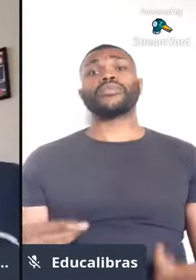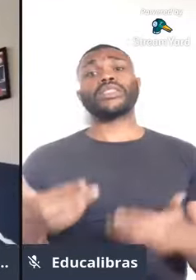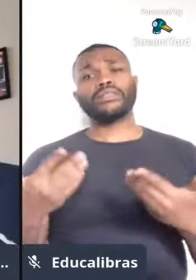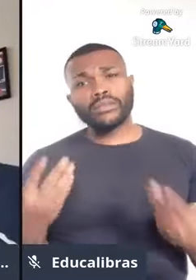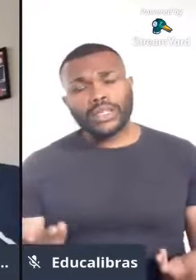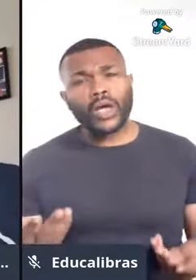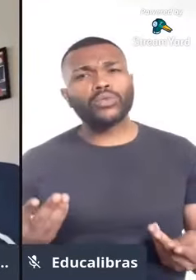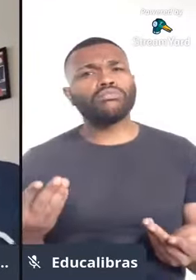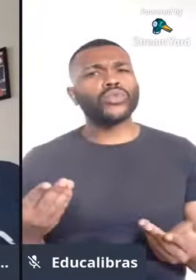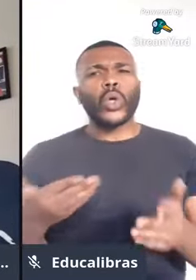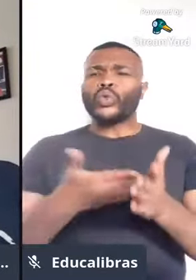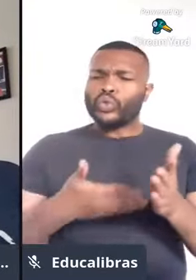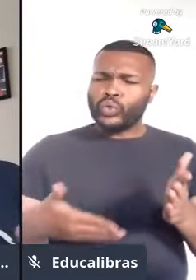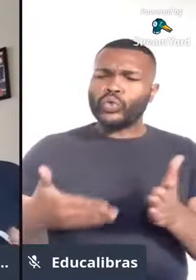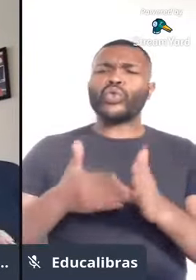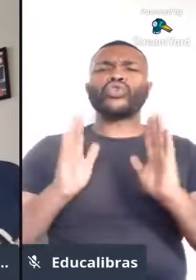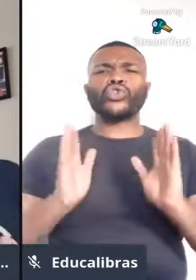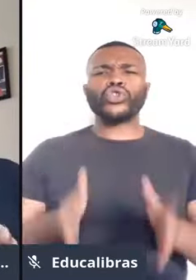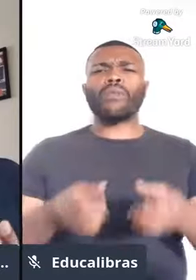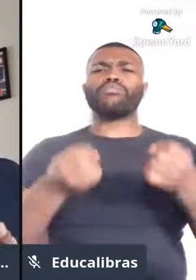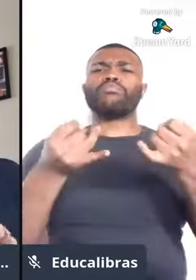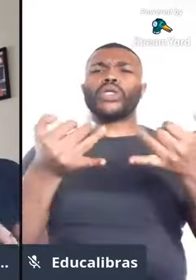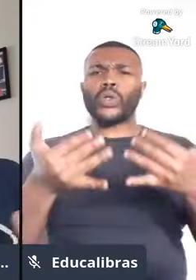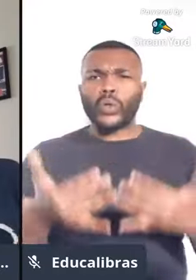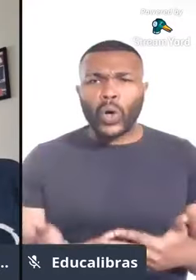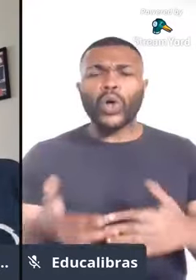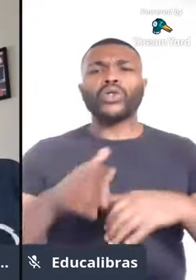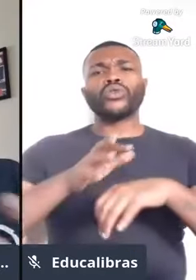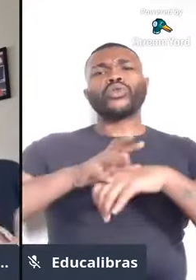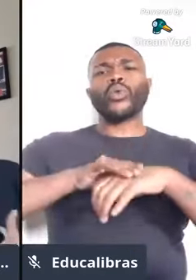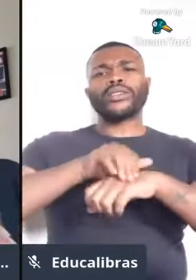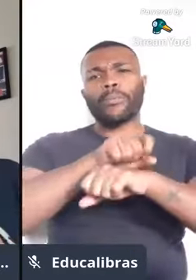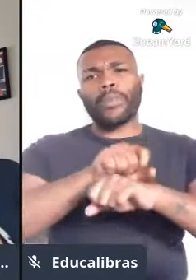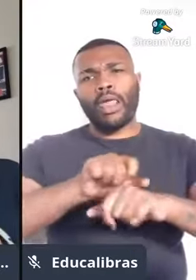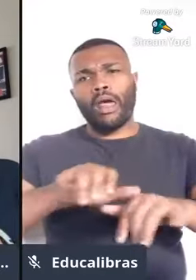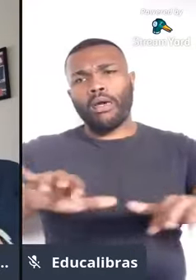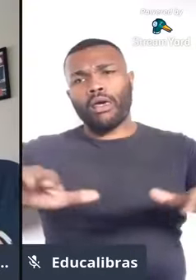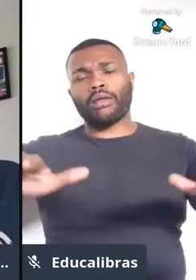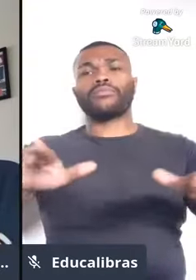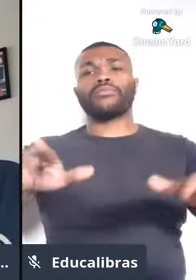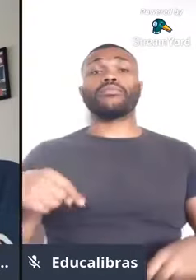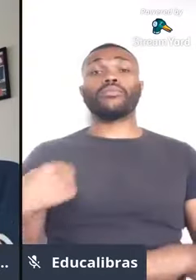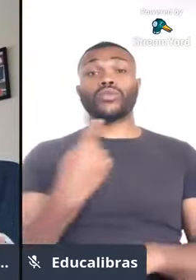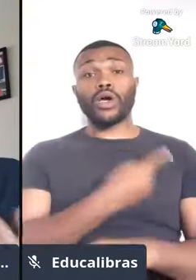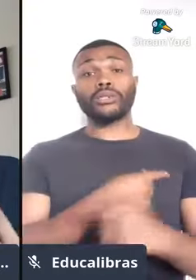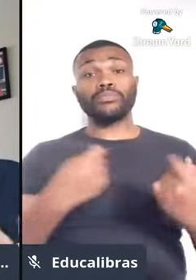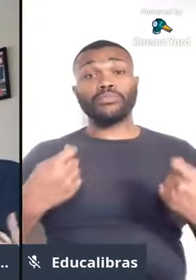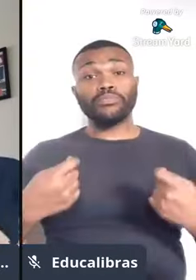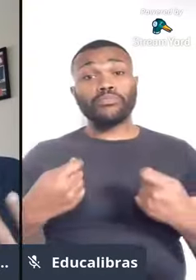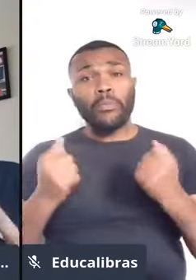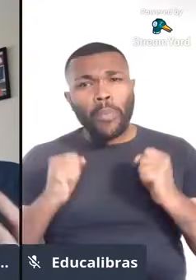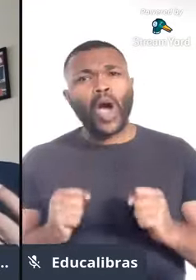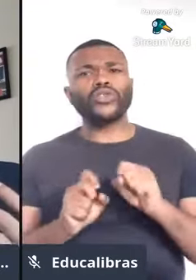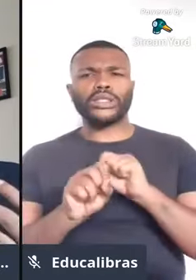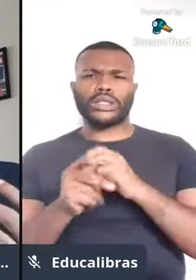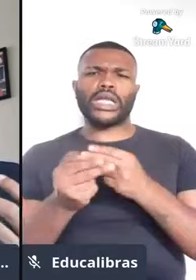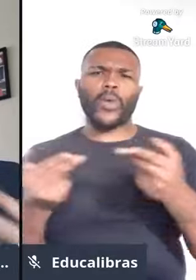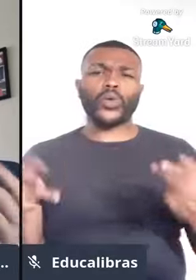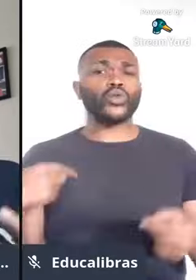tudo isso que a gente está falando, da pandemia, o que a gente pode ensinar um monte de coisa. Claro que pode, todo mundo